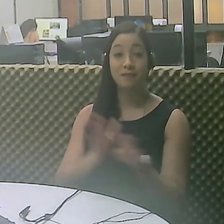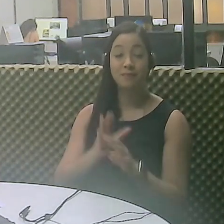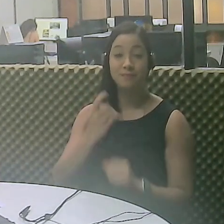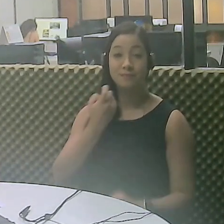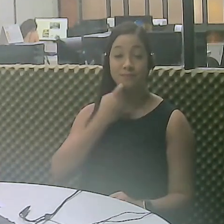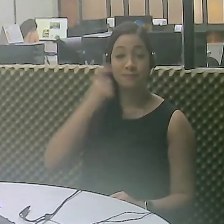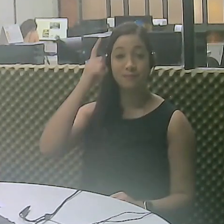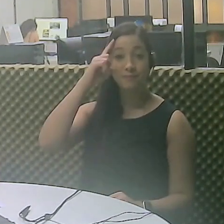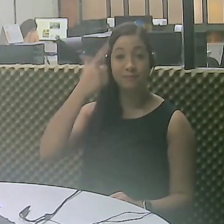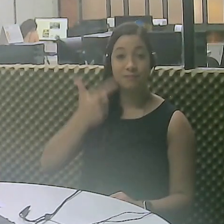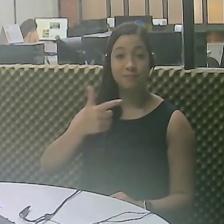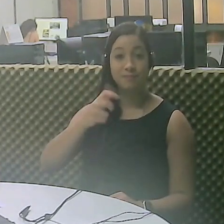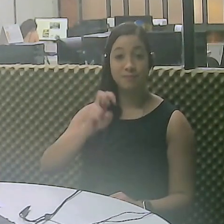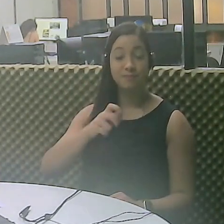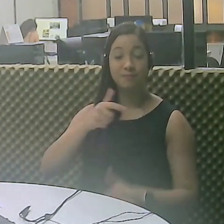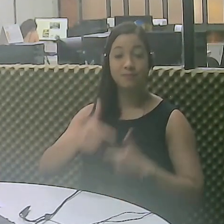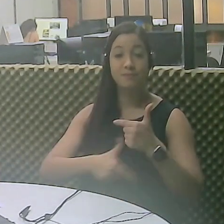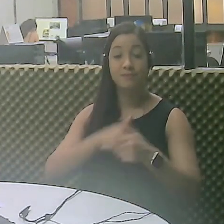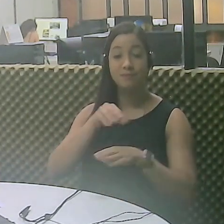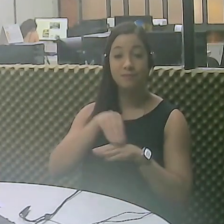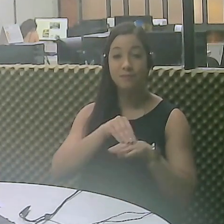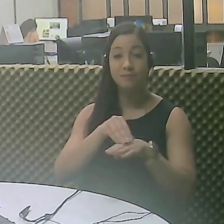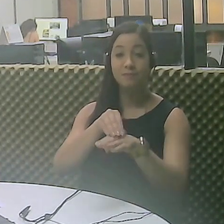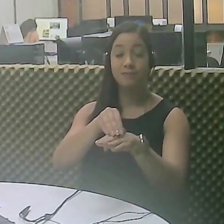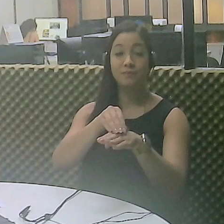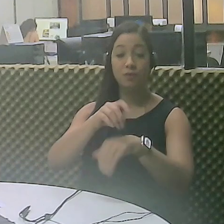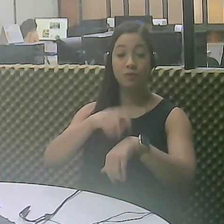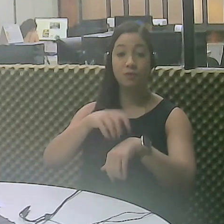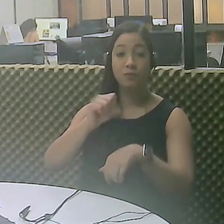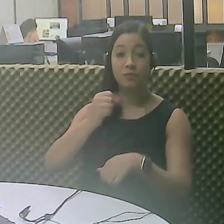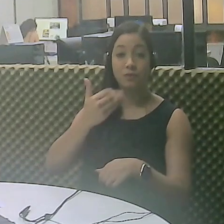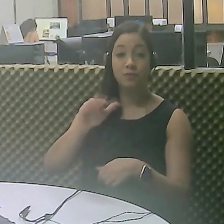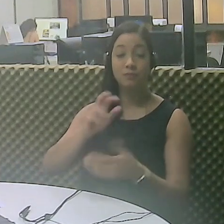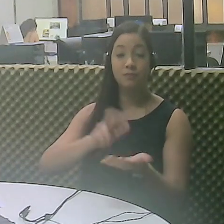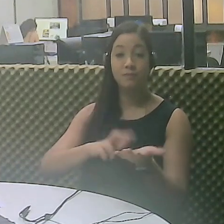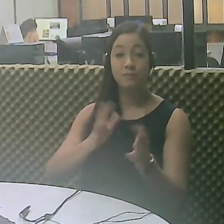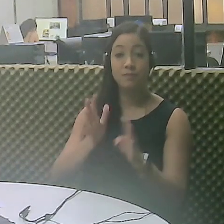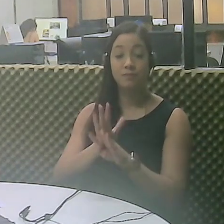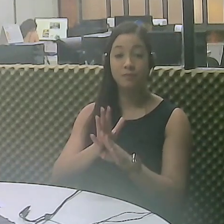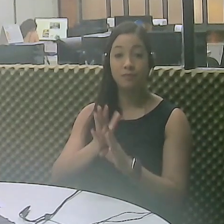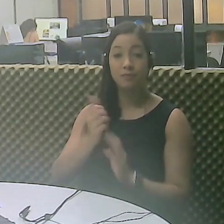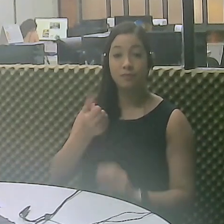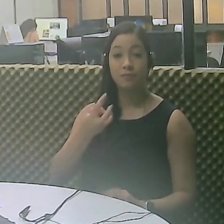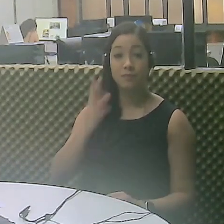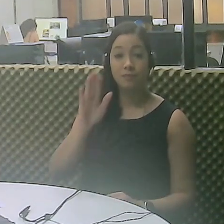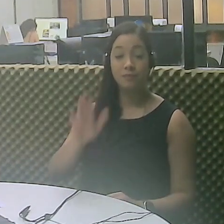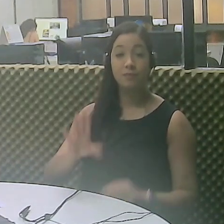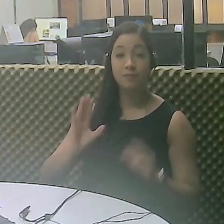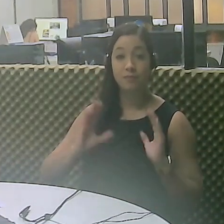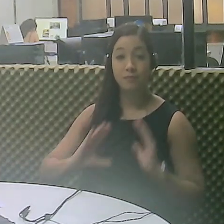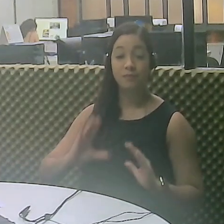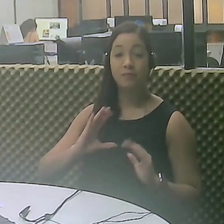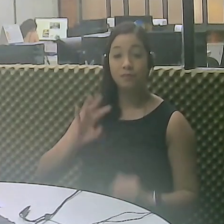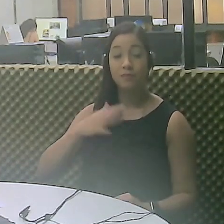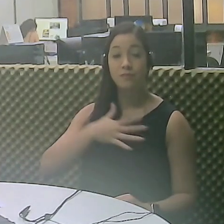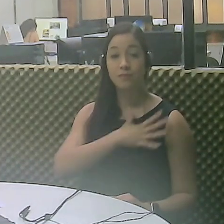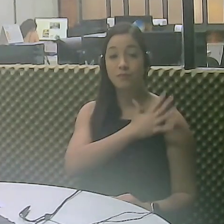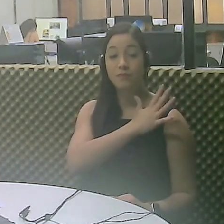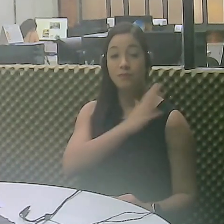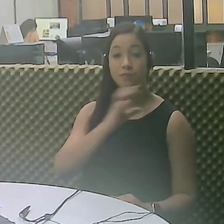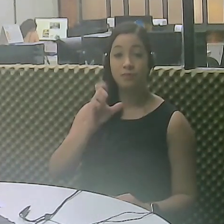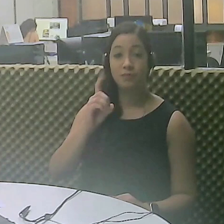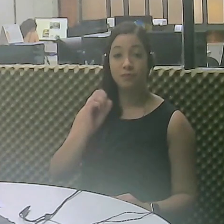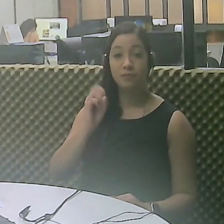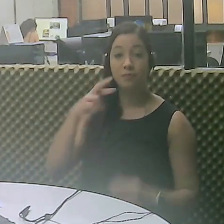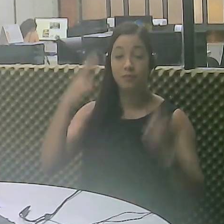sexta-feira, dia 25, o serviço itinerante estará das 8h30 da manhã à 1 da tarde na Praça Tenente Coronel